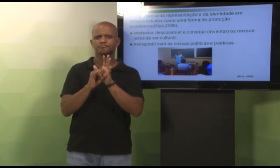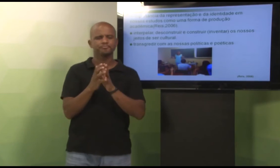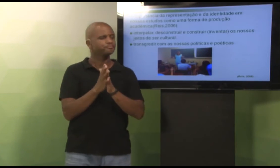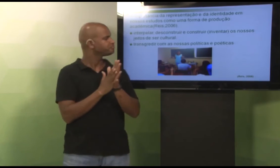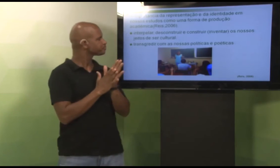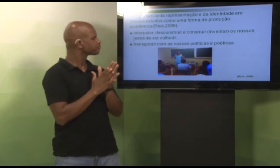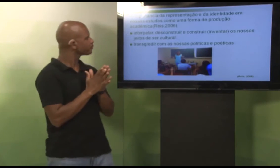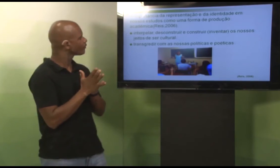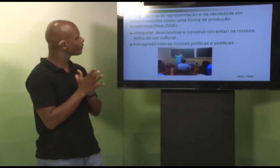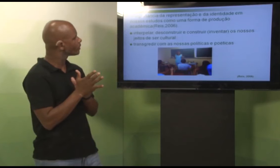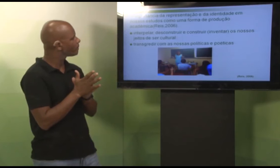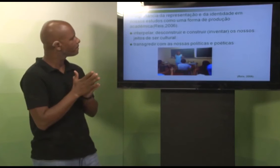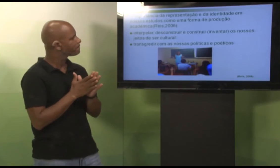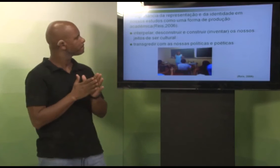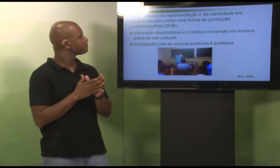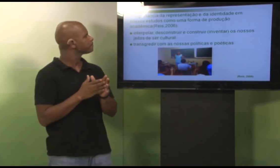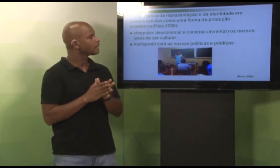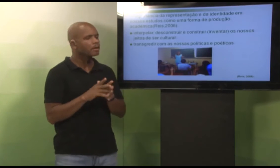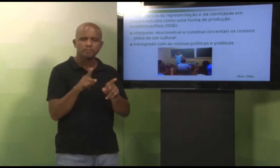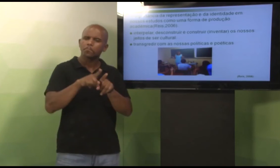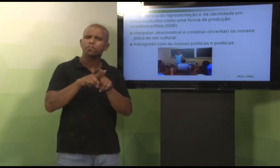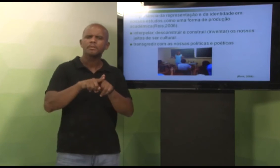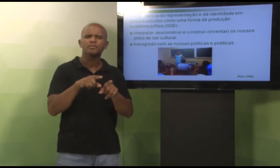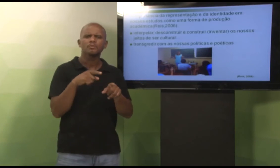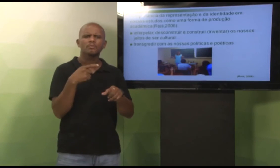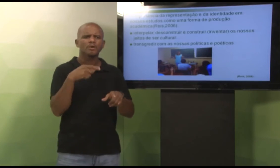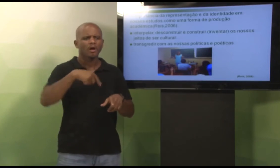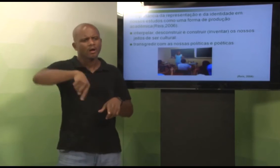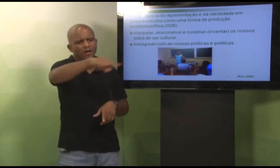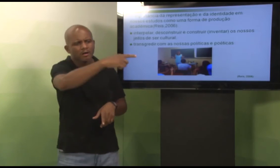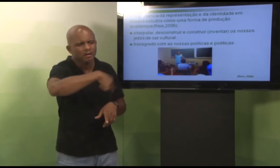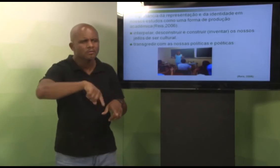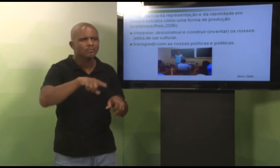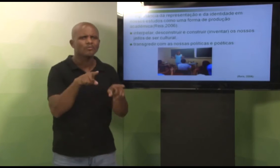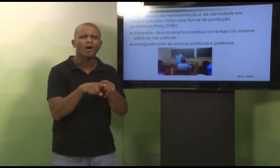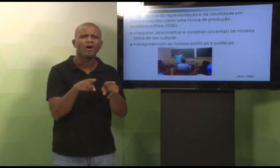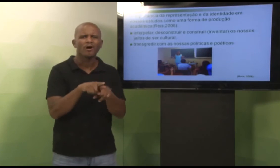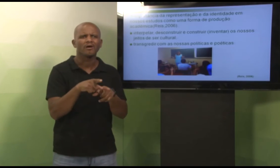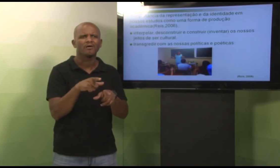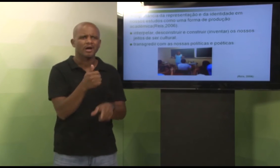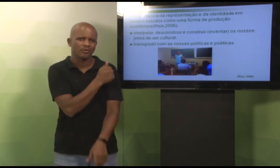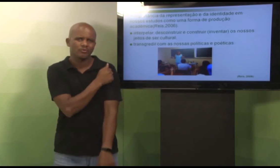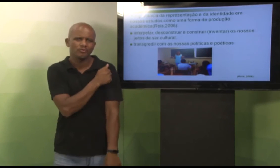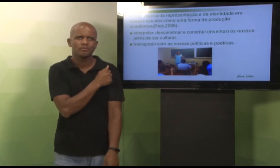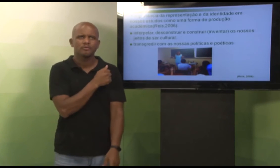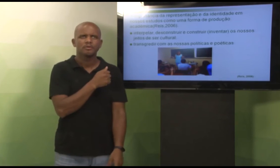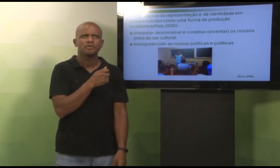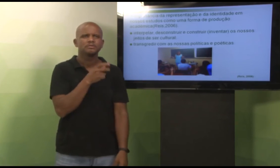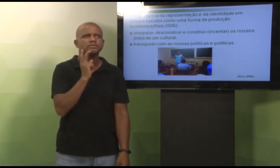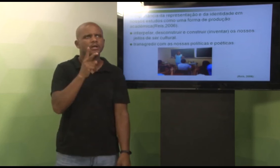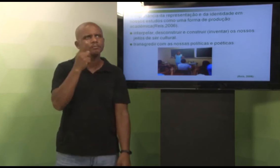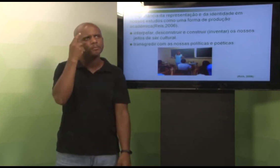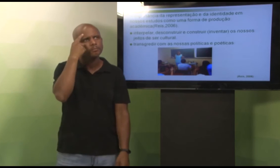essa criança vai constituir a sua identidade. Então, esses alunos, eles sempre